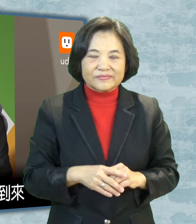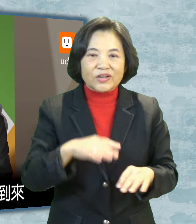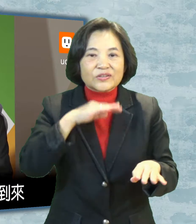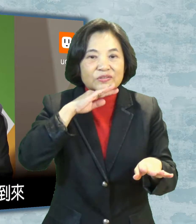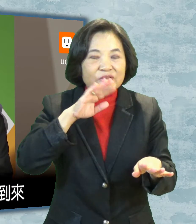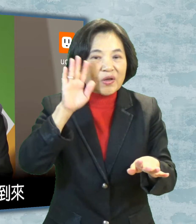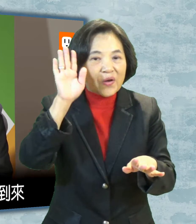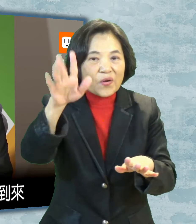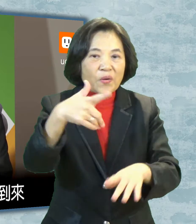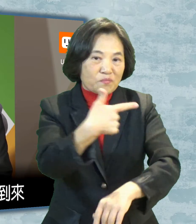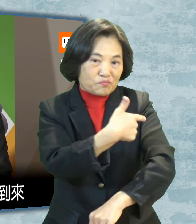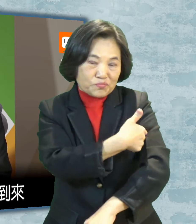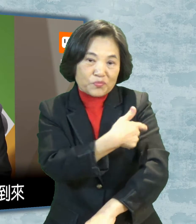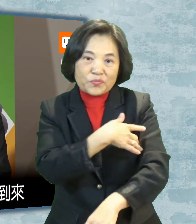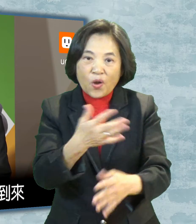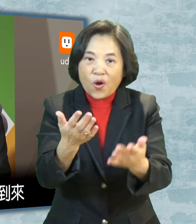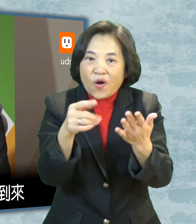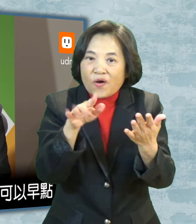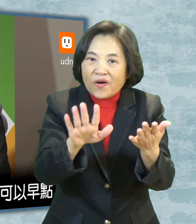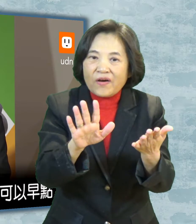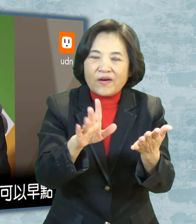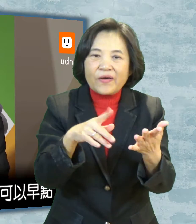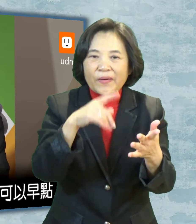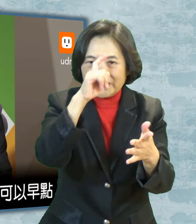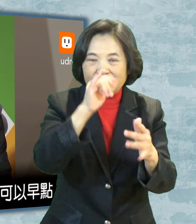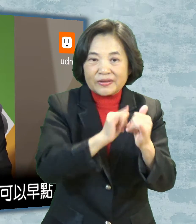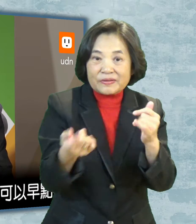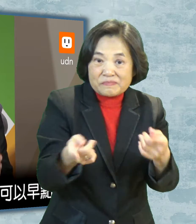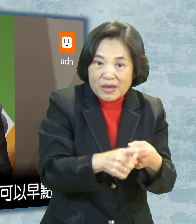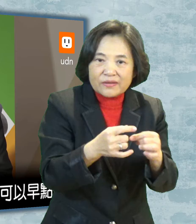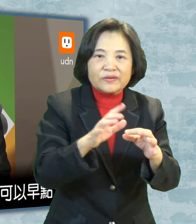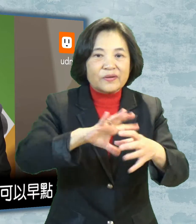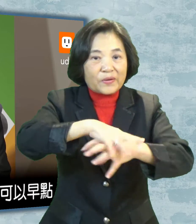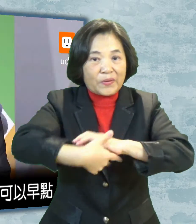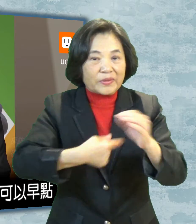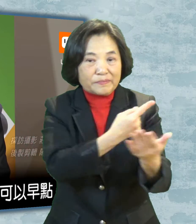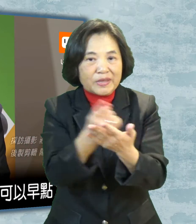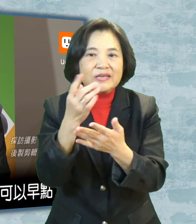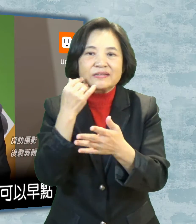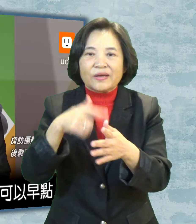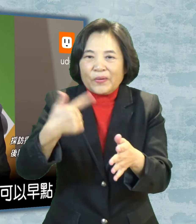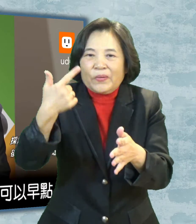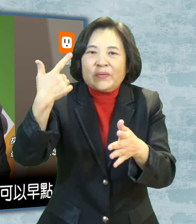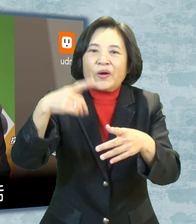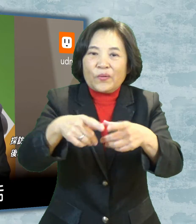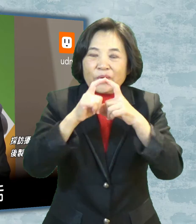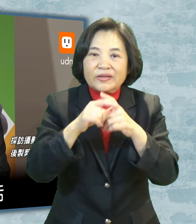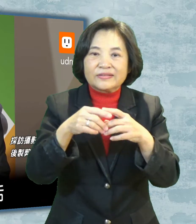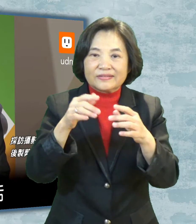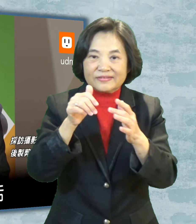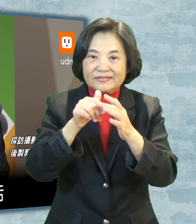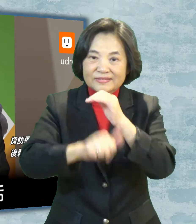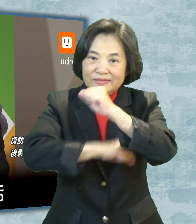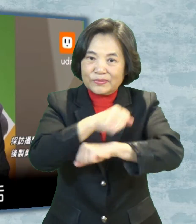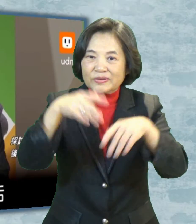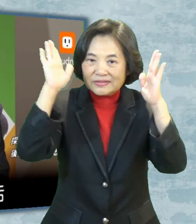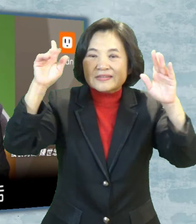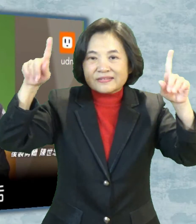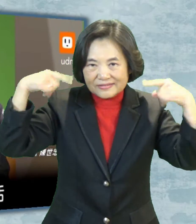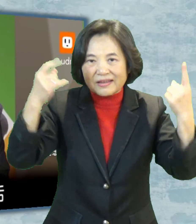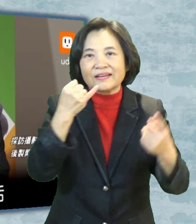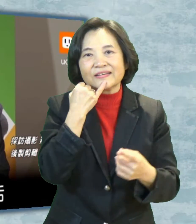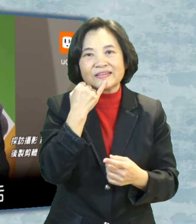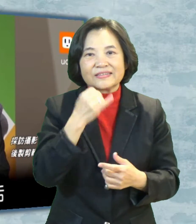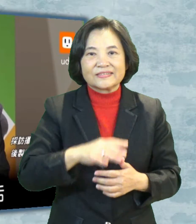就期待着后面疫苗的到来，让我们全民或是全世界大家都可以早一点恢复到正常的生活。